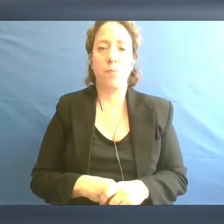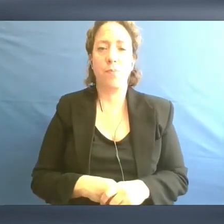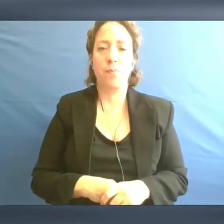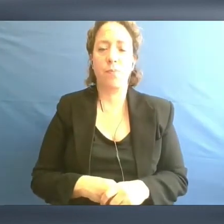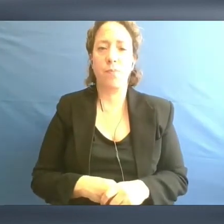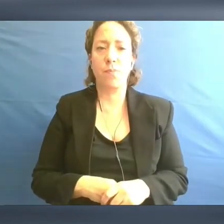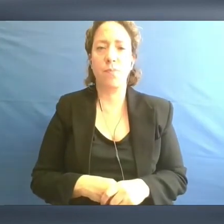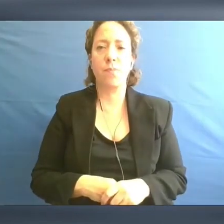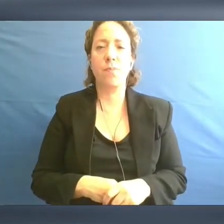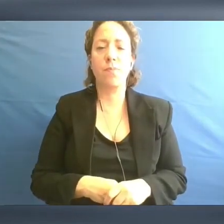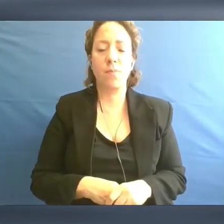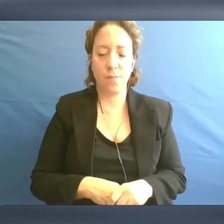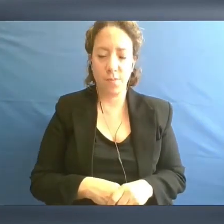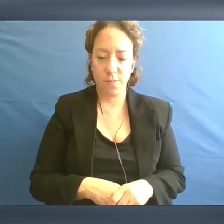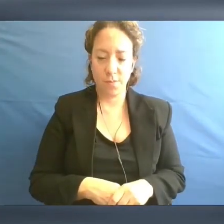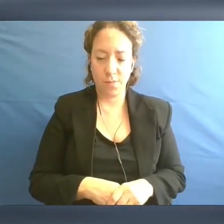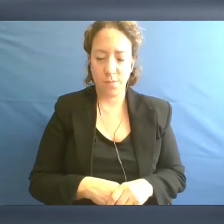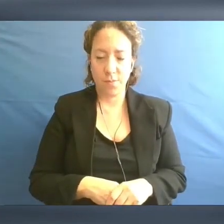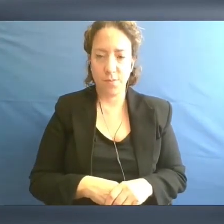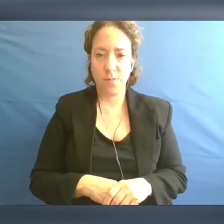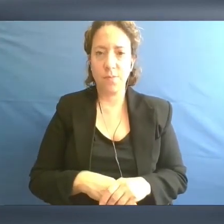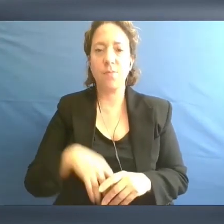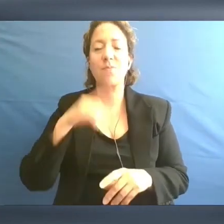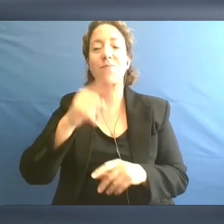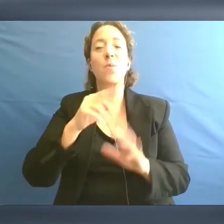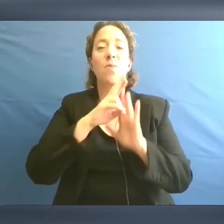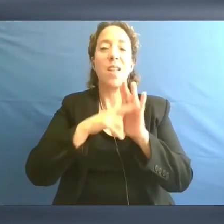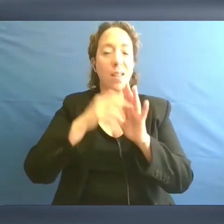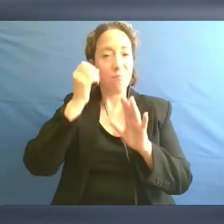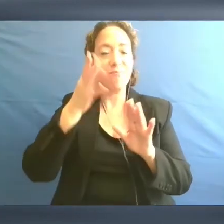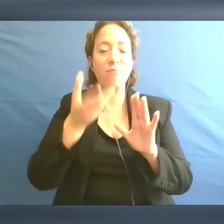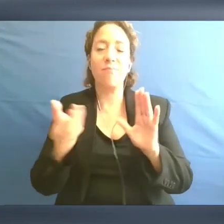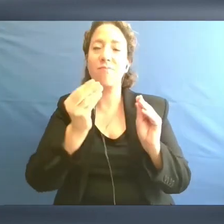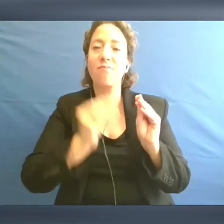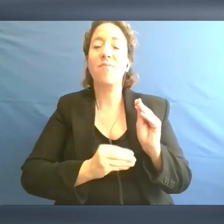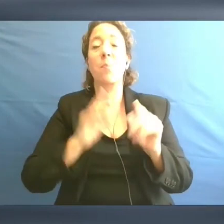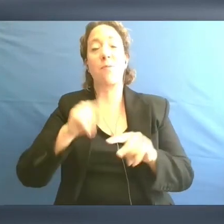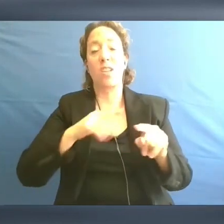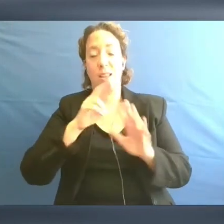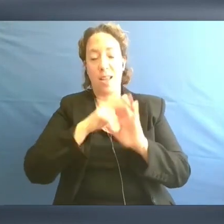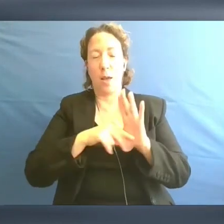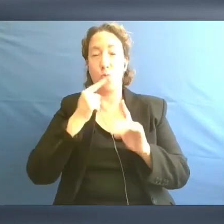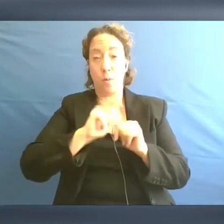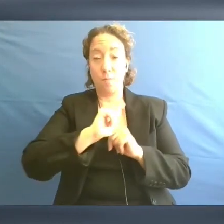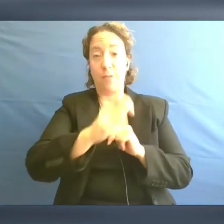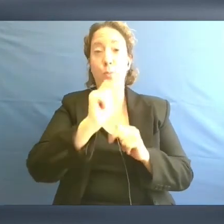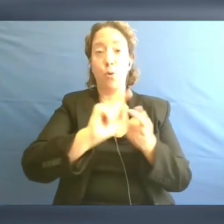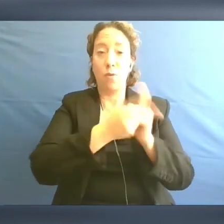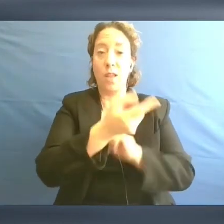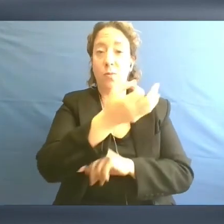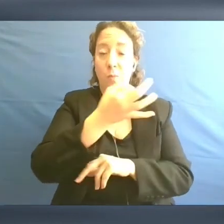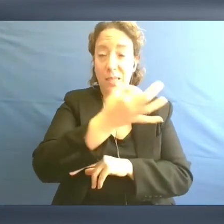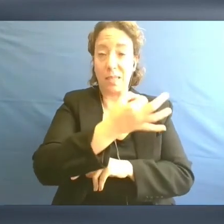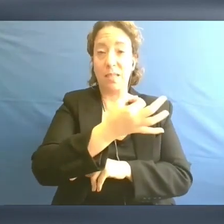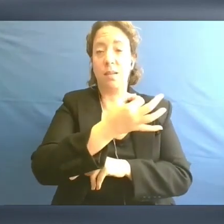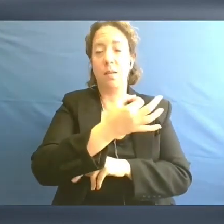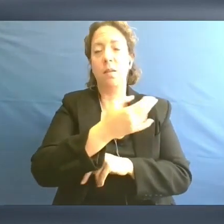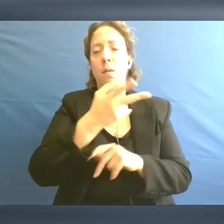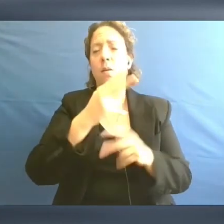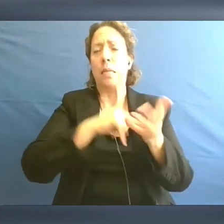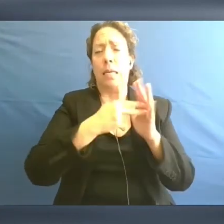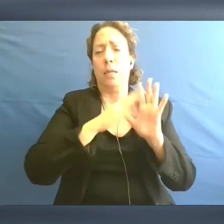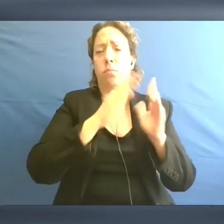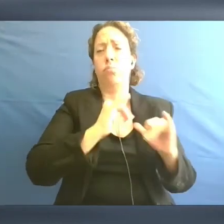Ça transparaît un petit peu dans la conception des règles, donc on a des règles qui sont vraiment pensées pour être automatisables, d'autres qui sont donc assez techniques, d'autres règles qui